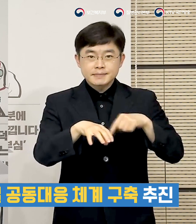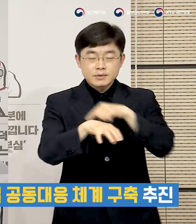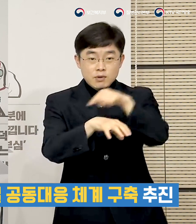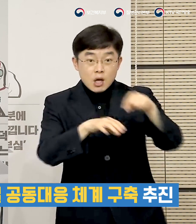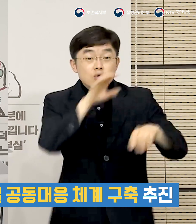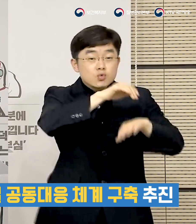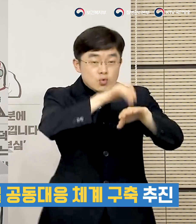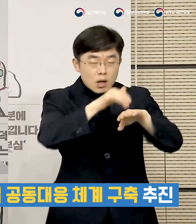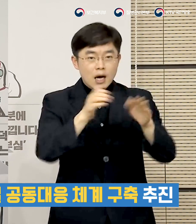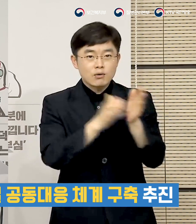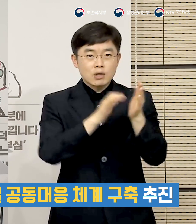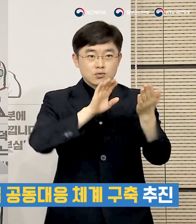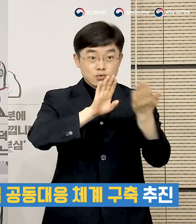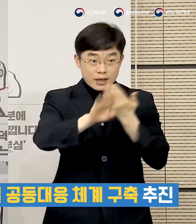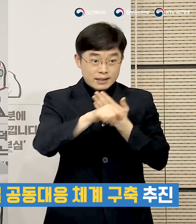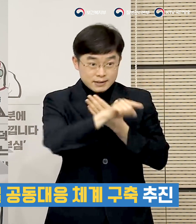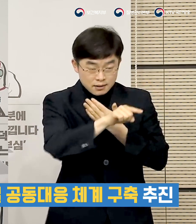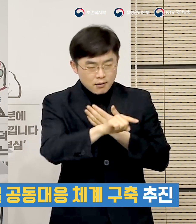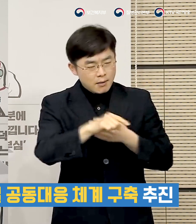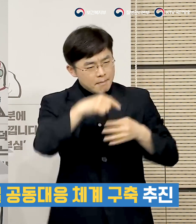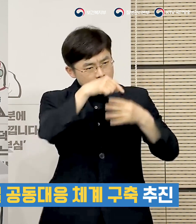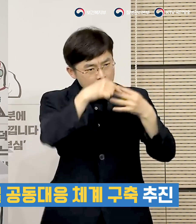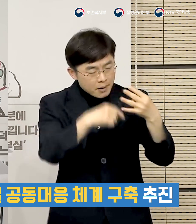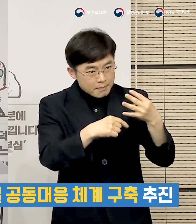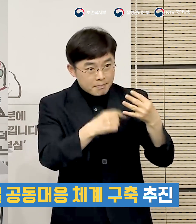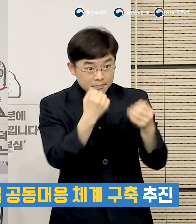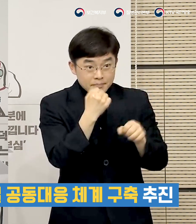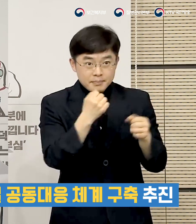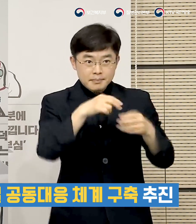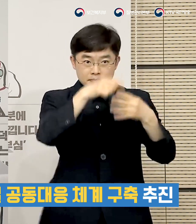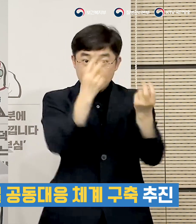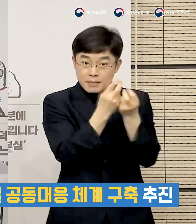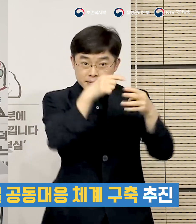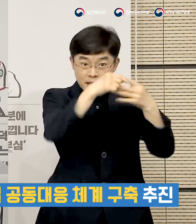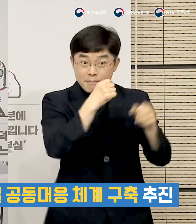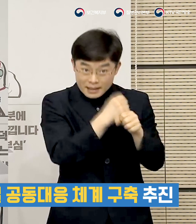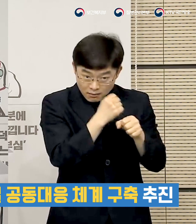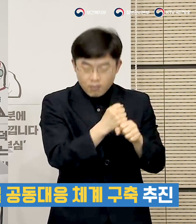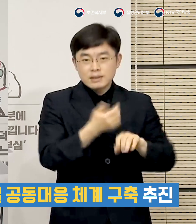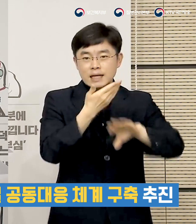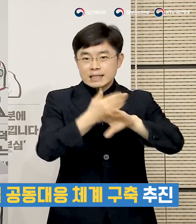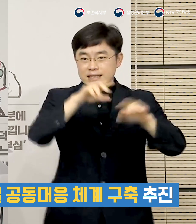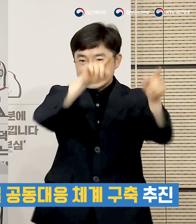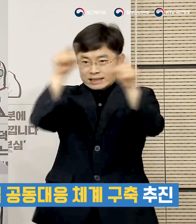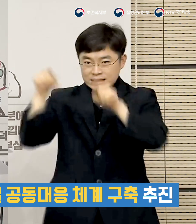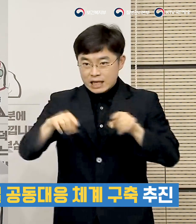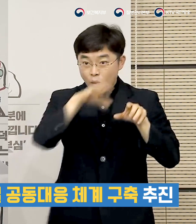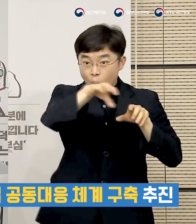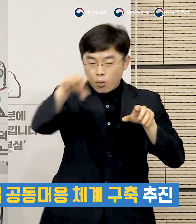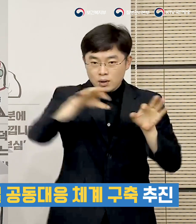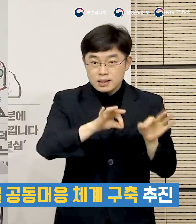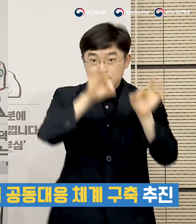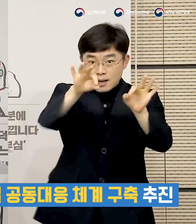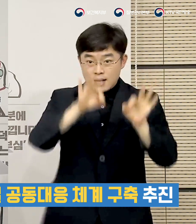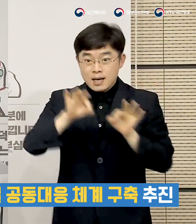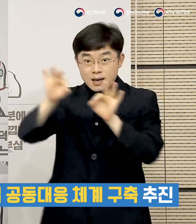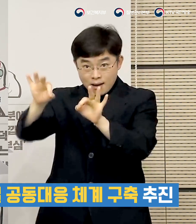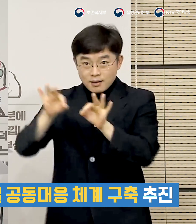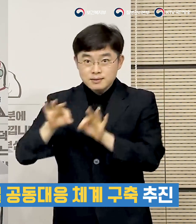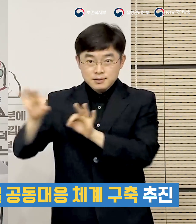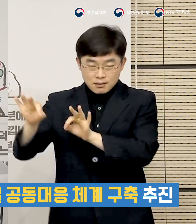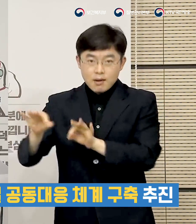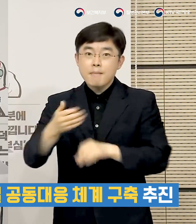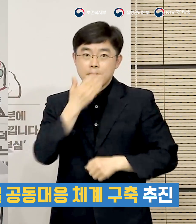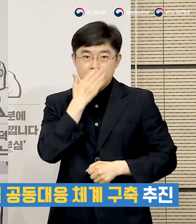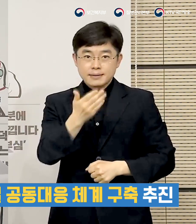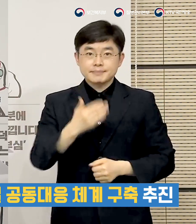정립된 모델을 토대로 전국의 병상 자원을 효율적으로 이용할 수 있도록 권역별 공동